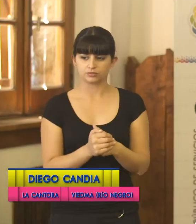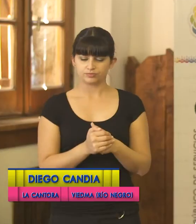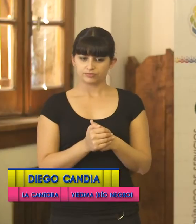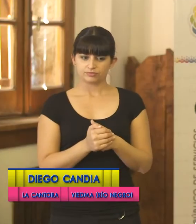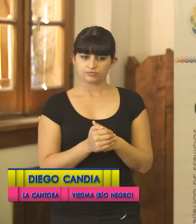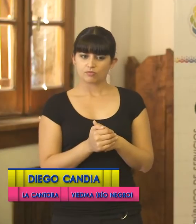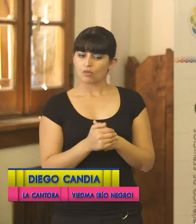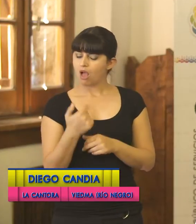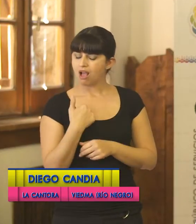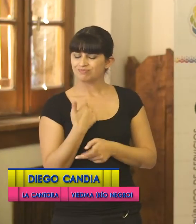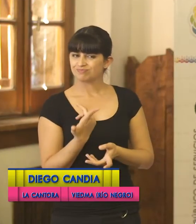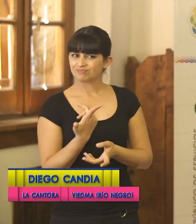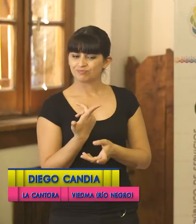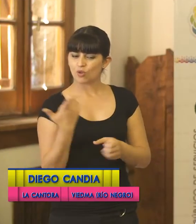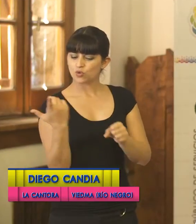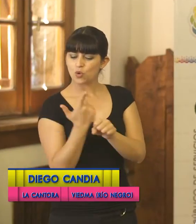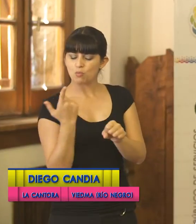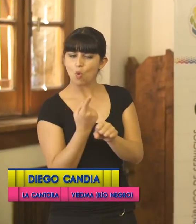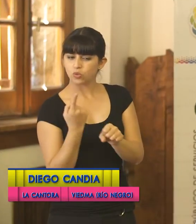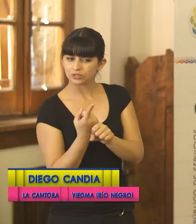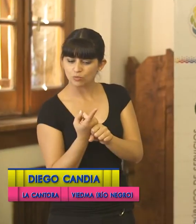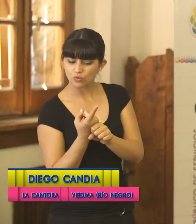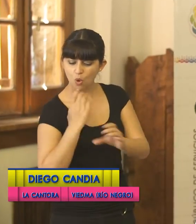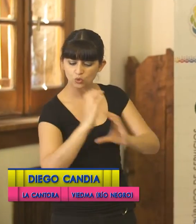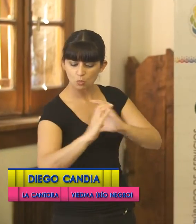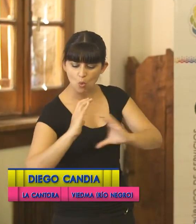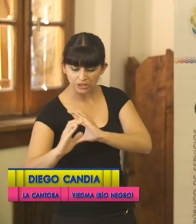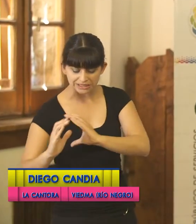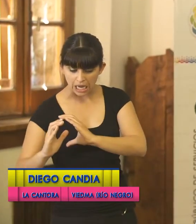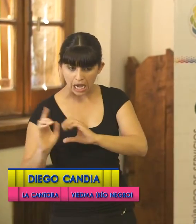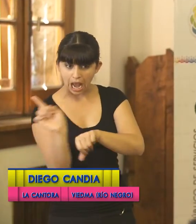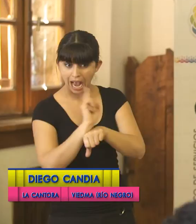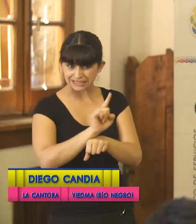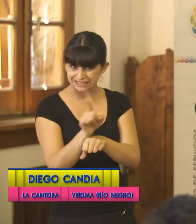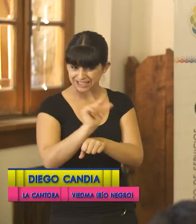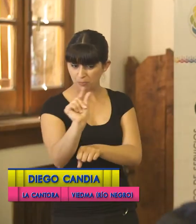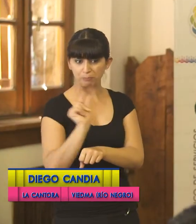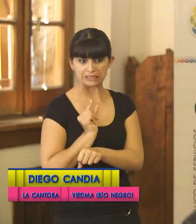no tenemos la posibilidad de comunicar si no es a través de antenas prestadas